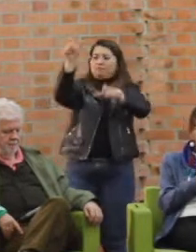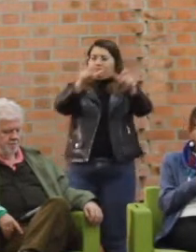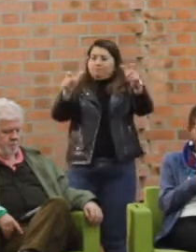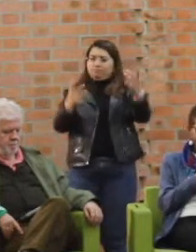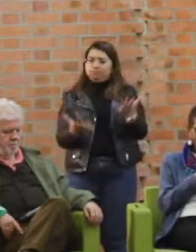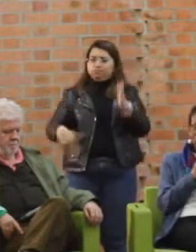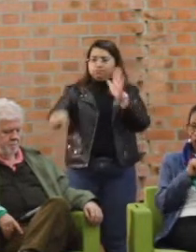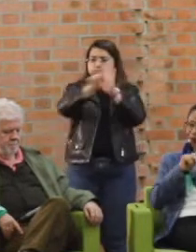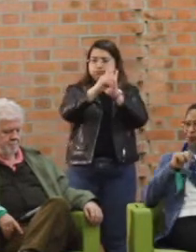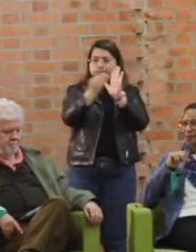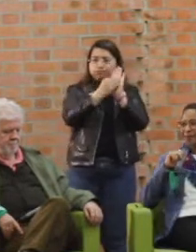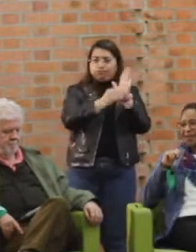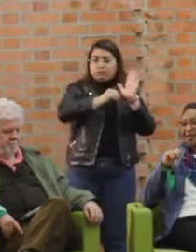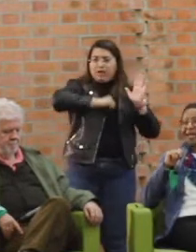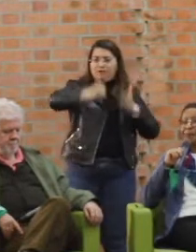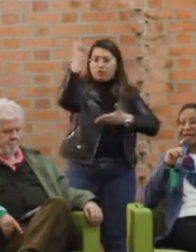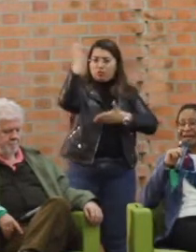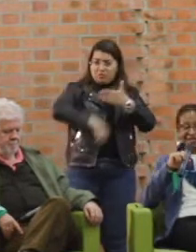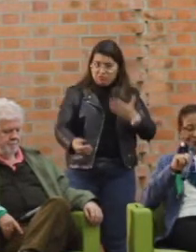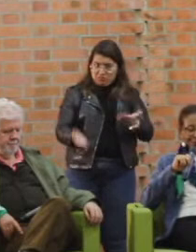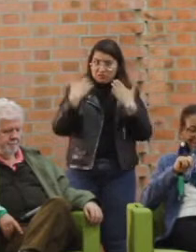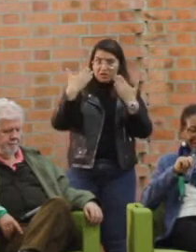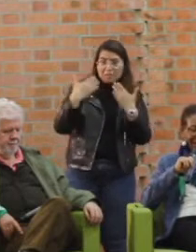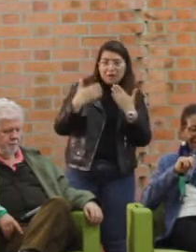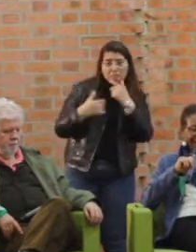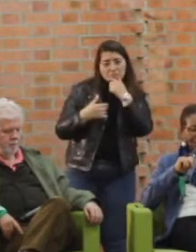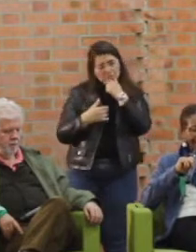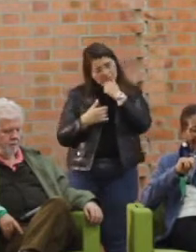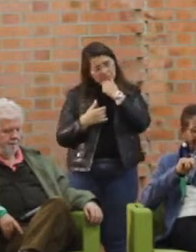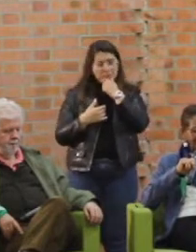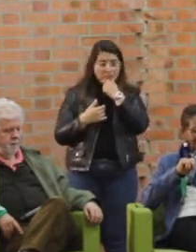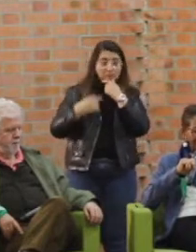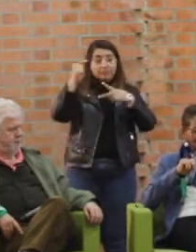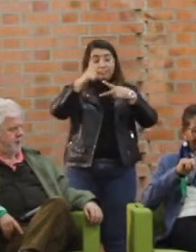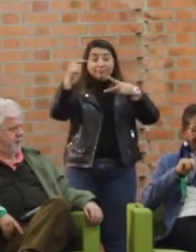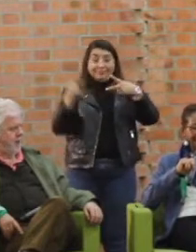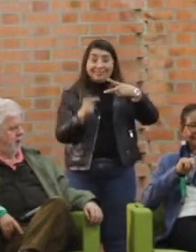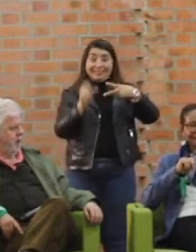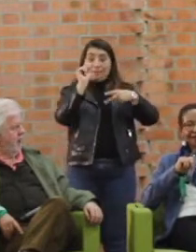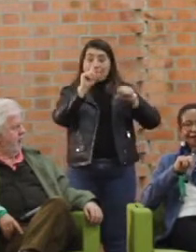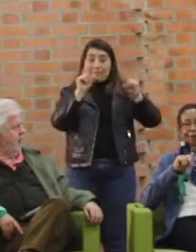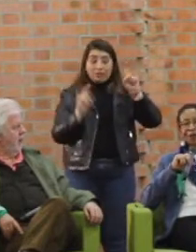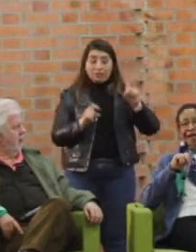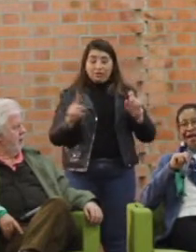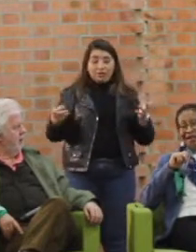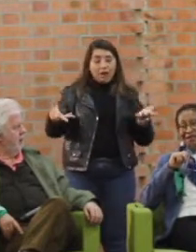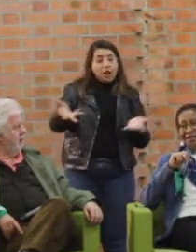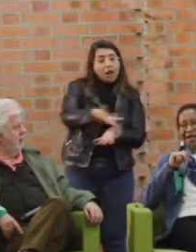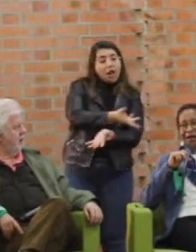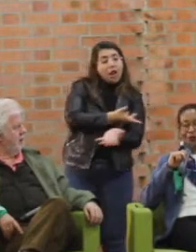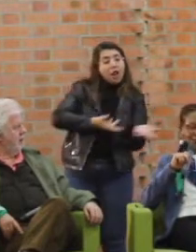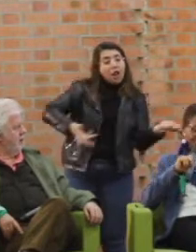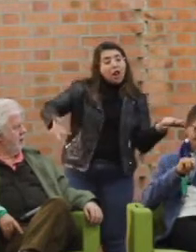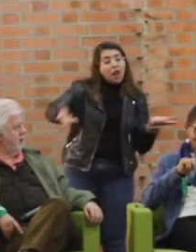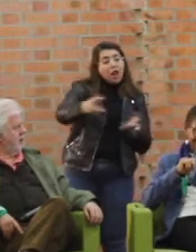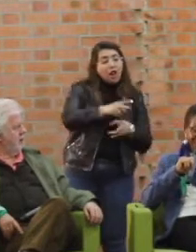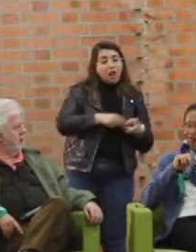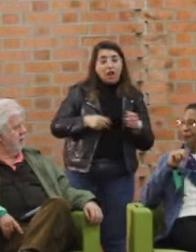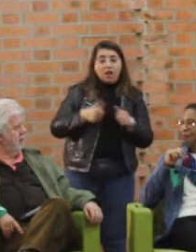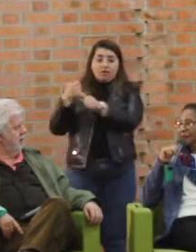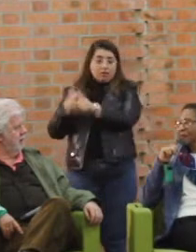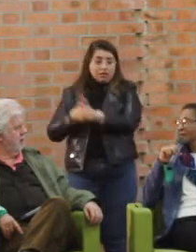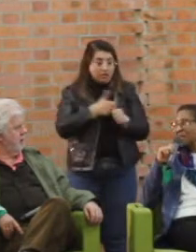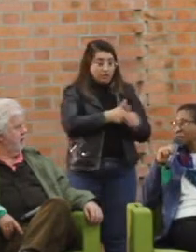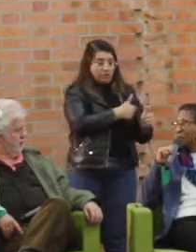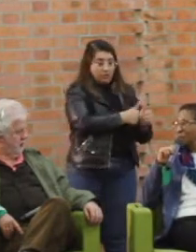social del aborto y para responder a cada una de estas preguntas voy a darles a cada uno de